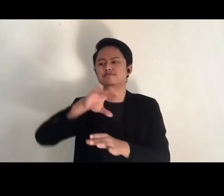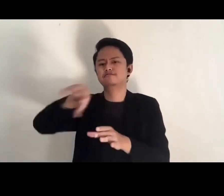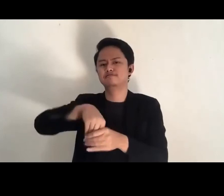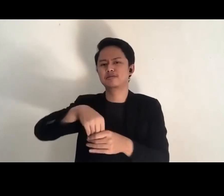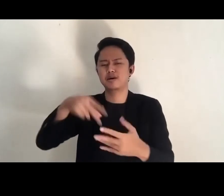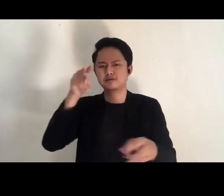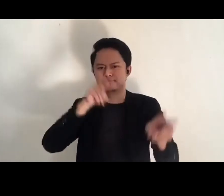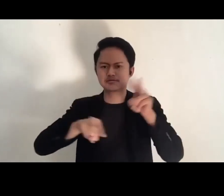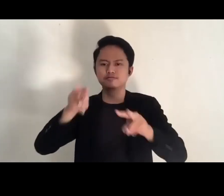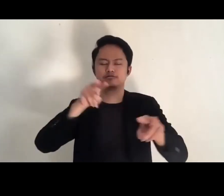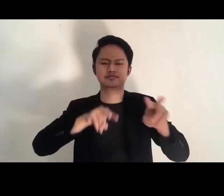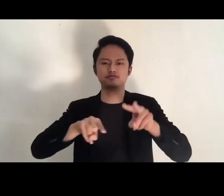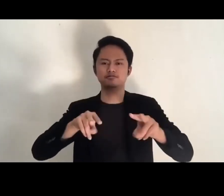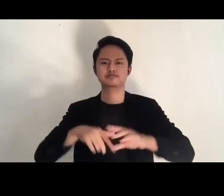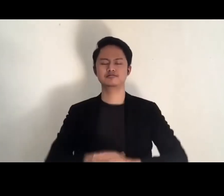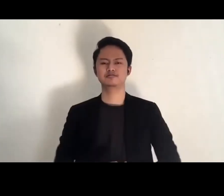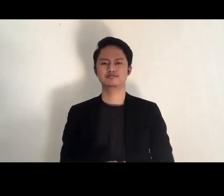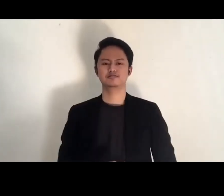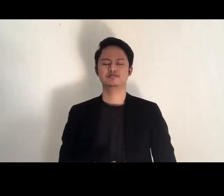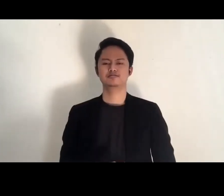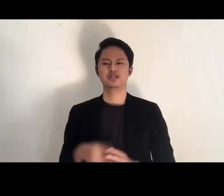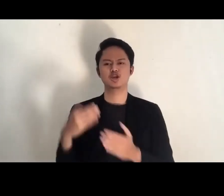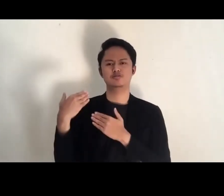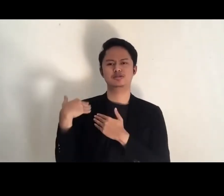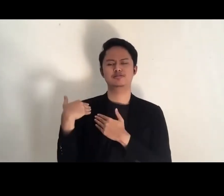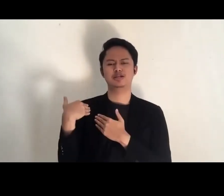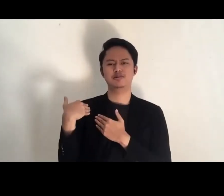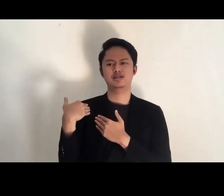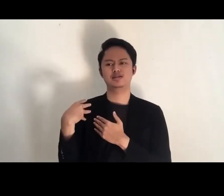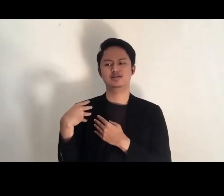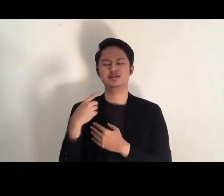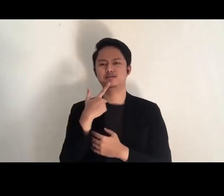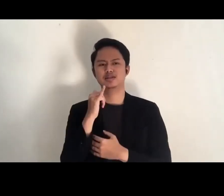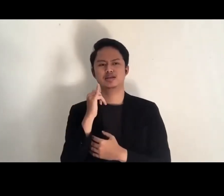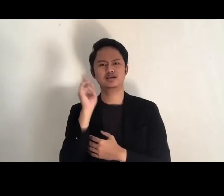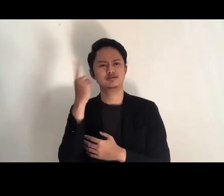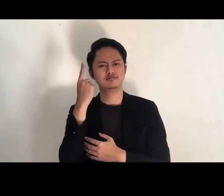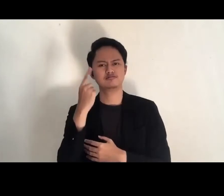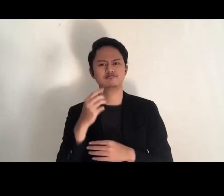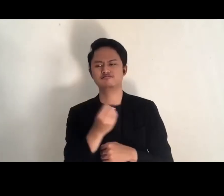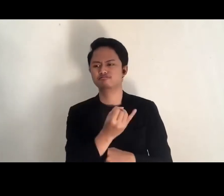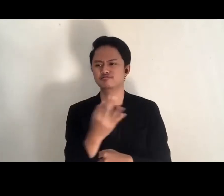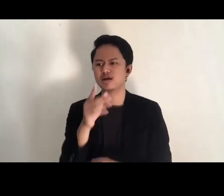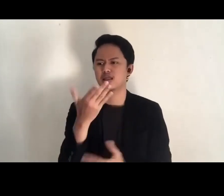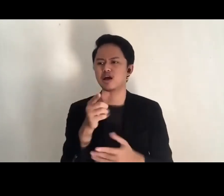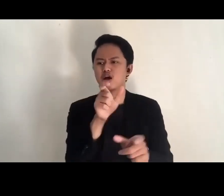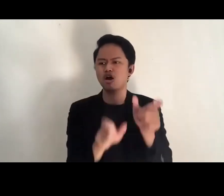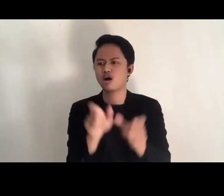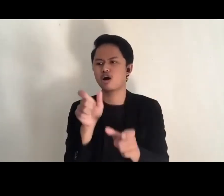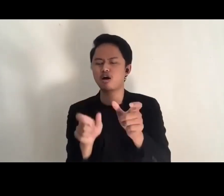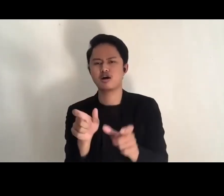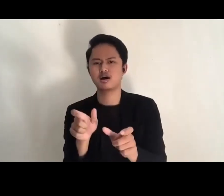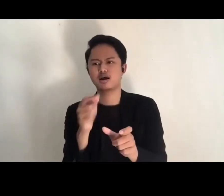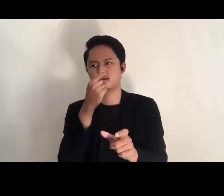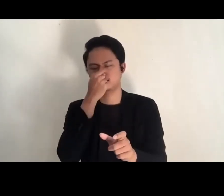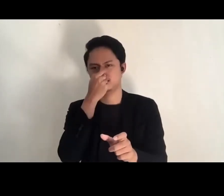pengawas, pejabat-pejabat pembina jenjang pendidikan, dan beberapa orang kepala sekolah terdekat